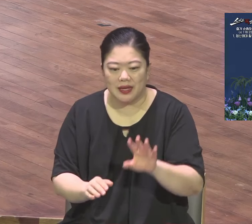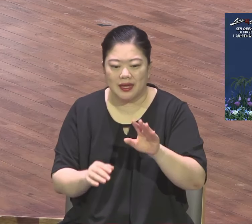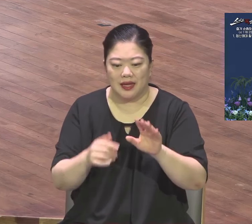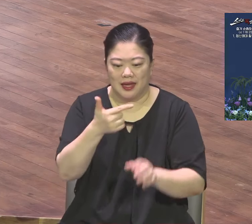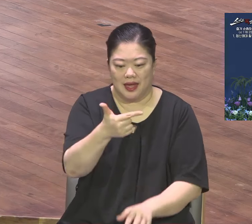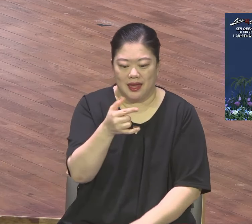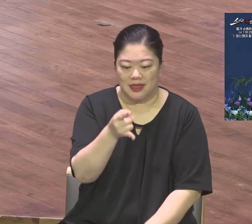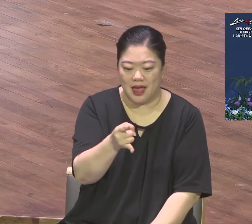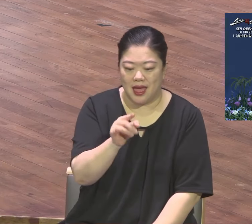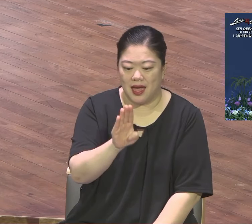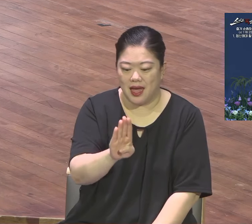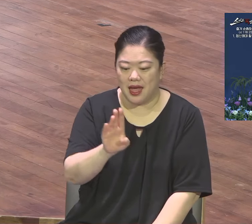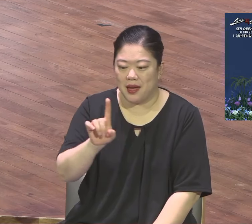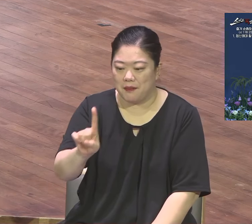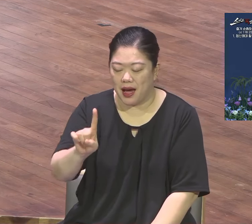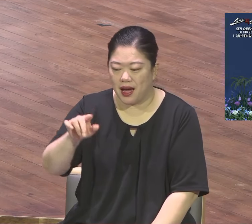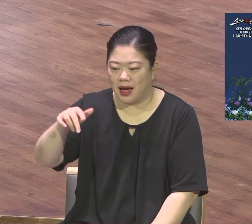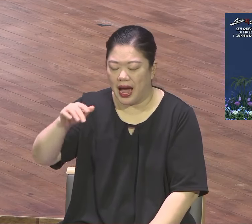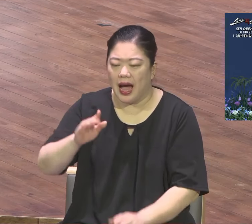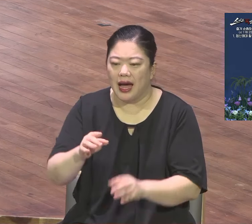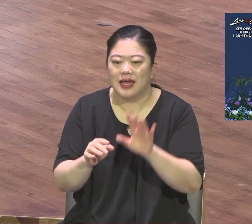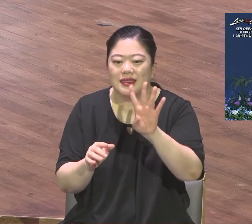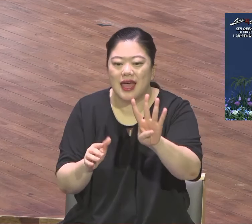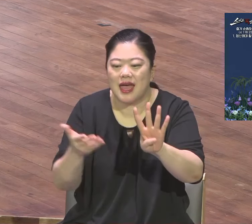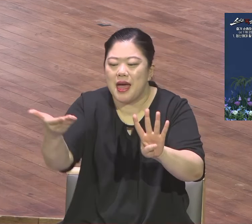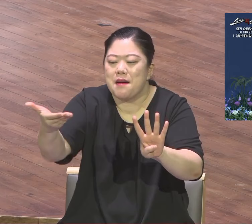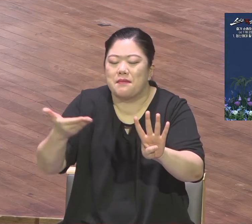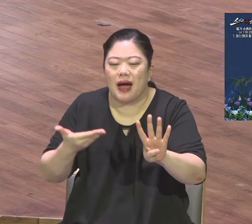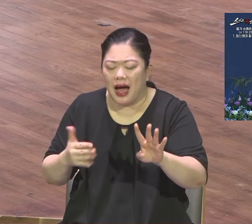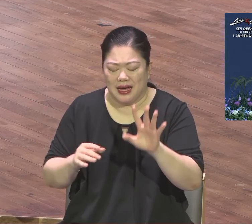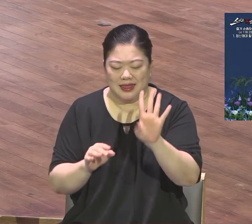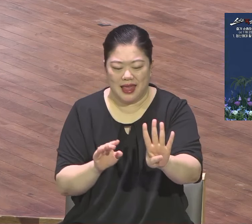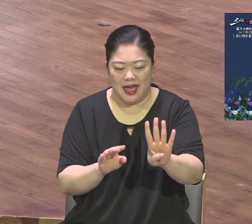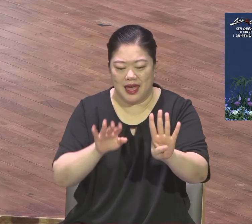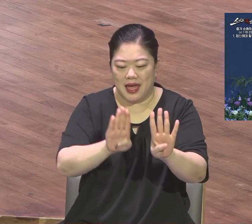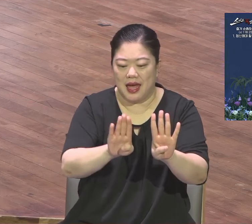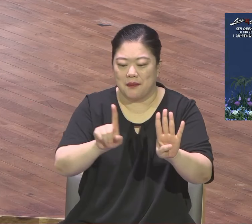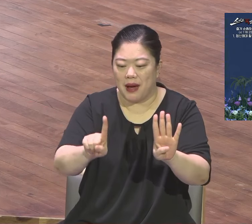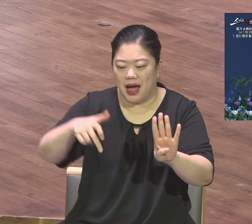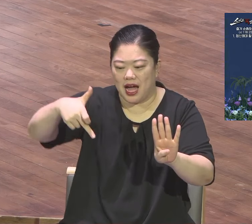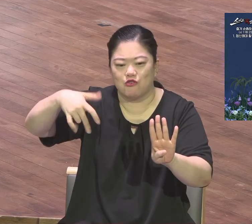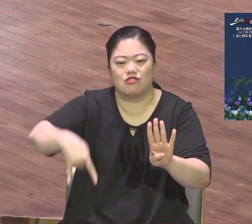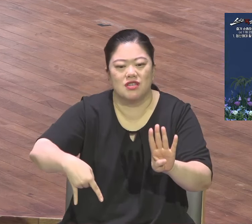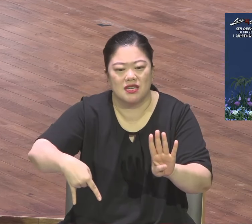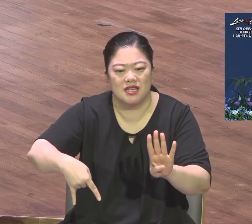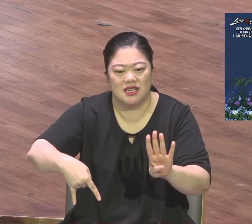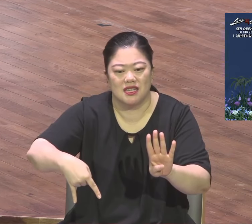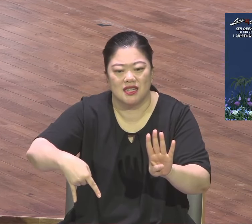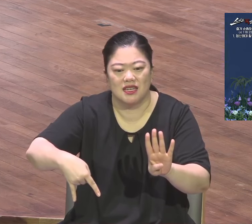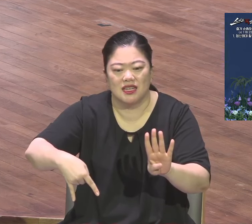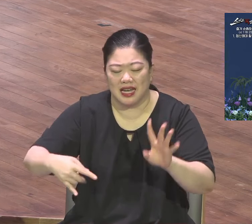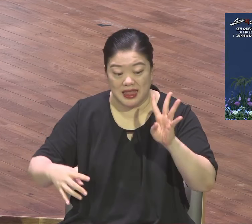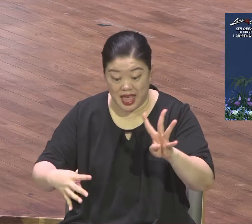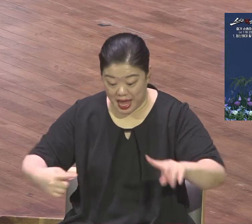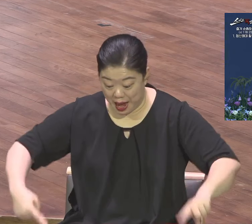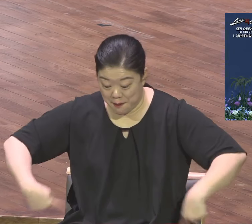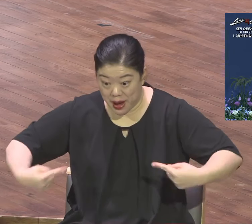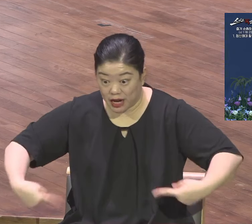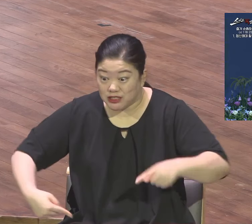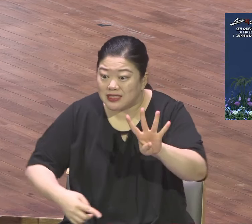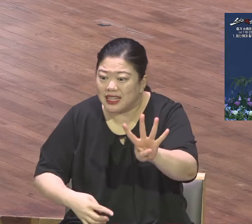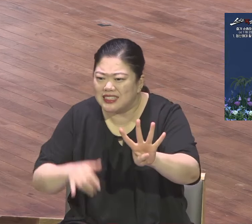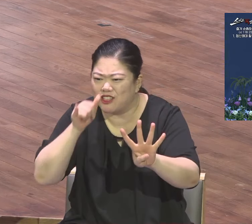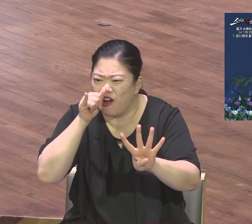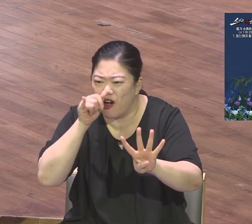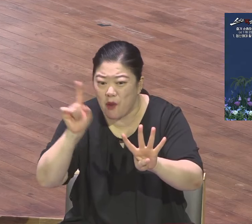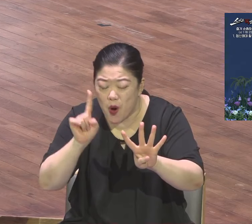말이냐면 유아세례 받기 위해서 네 바퀴 유모차 타고 와서 유아세례 받고 그다음에 이제 결혼식